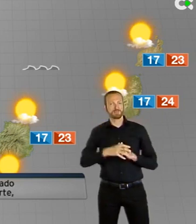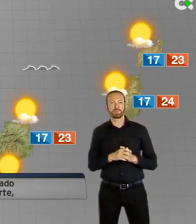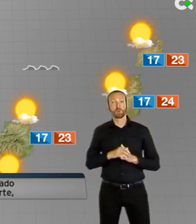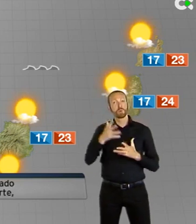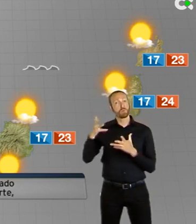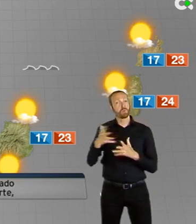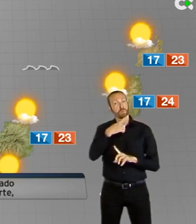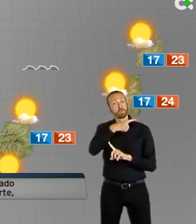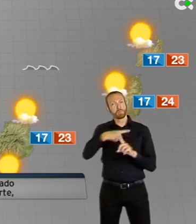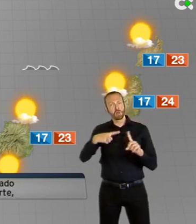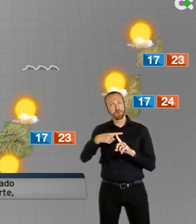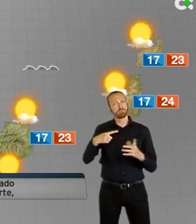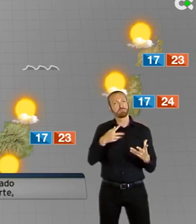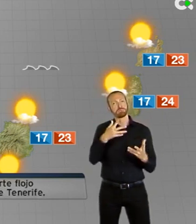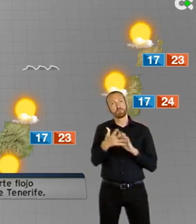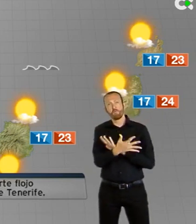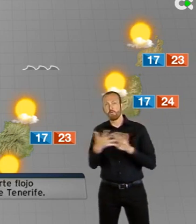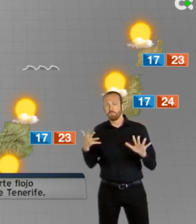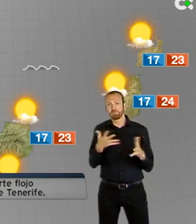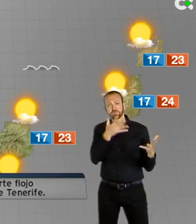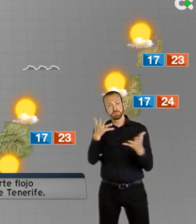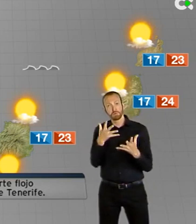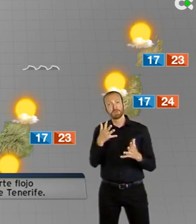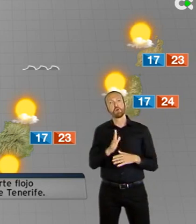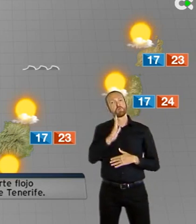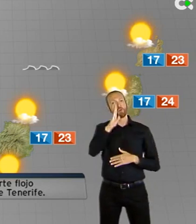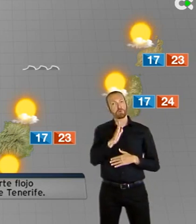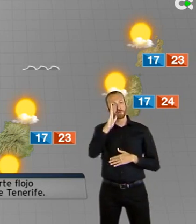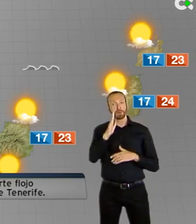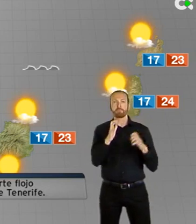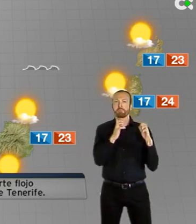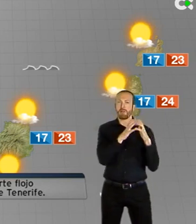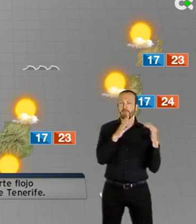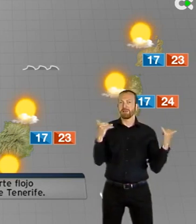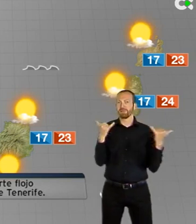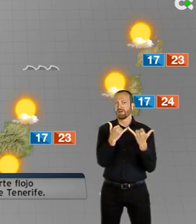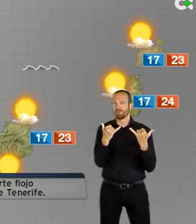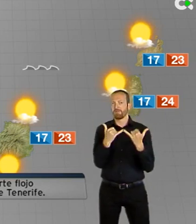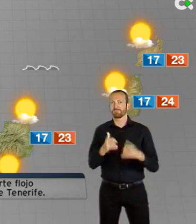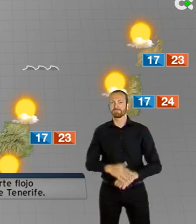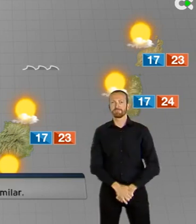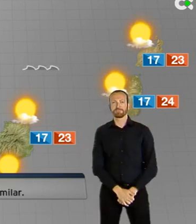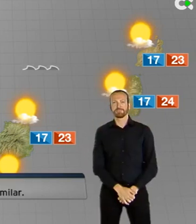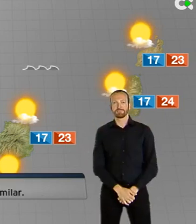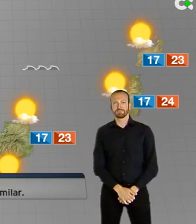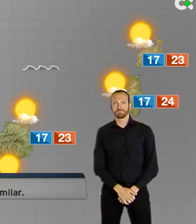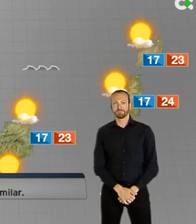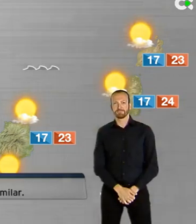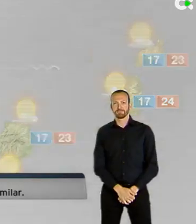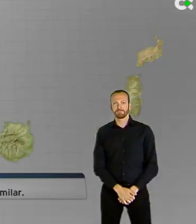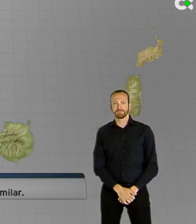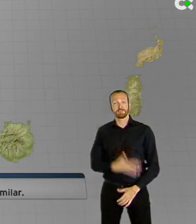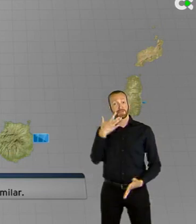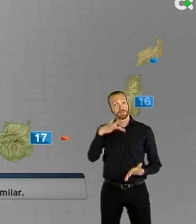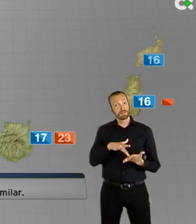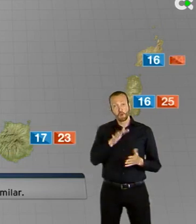alisio moderado con intervalos fuertes, siendo de componente norte en cumbres de La Palma y de Tenerife.